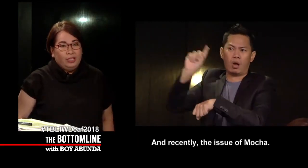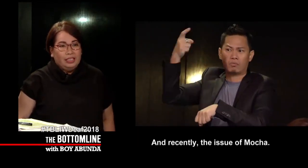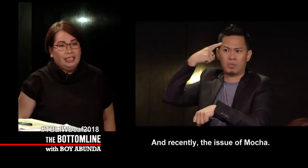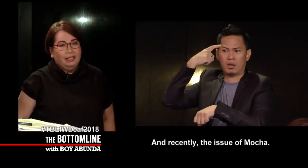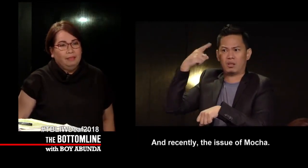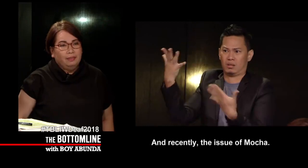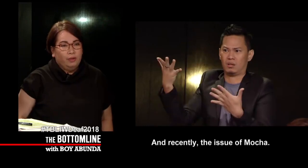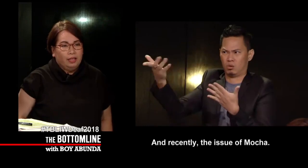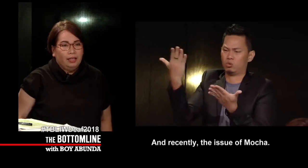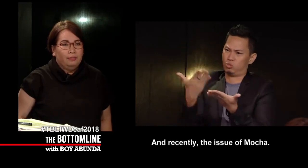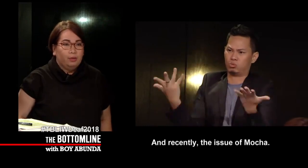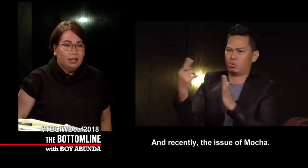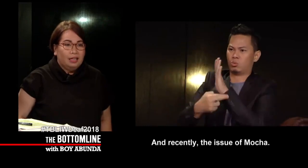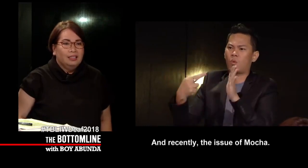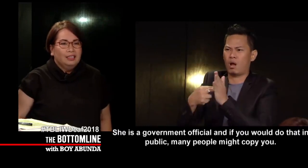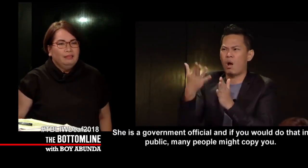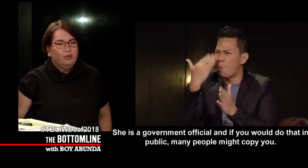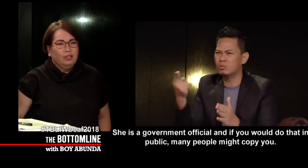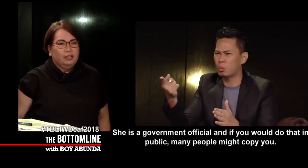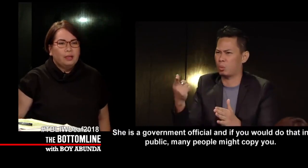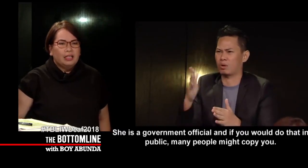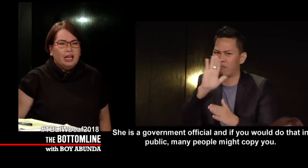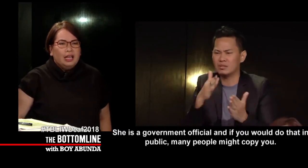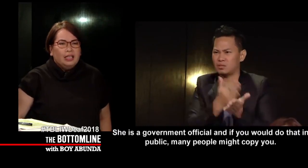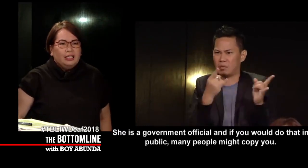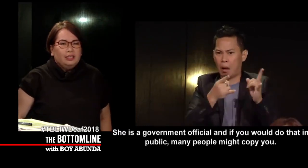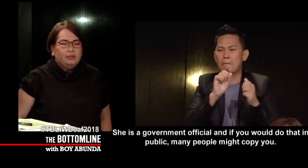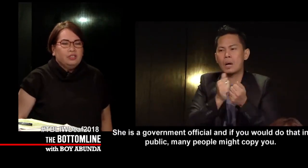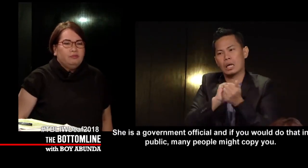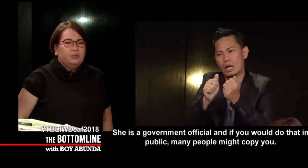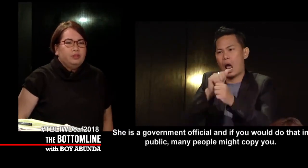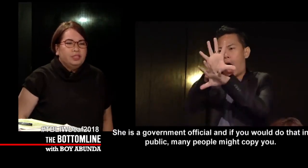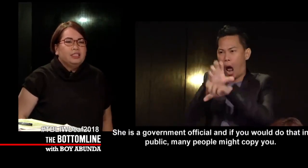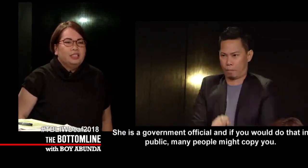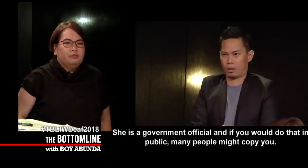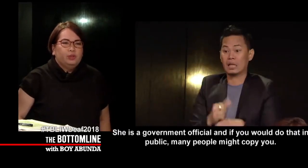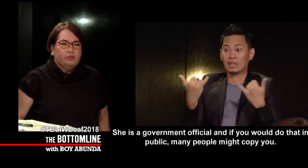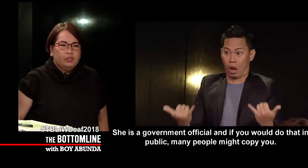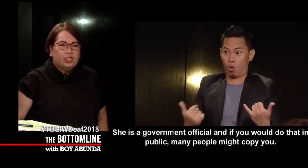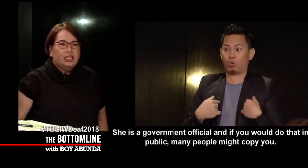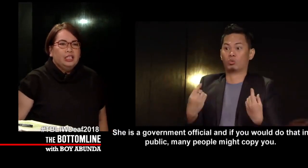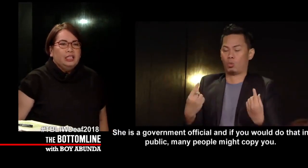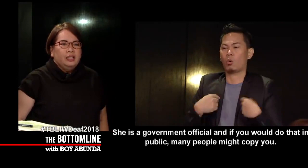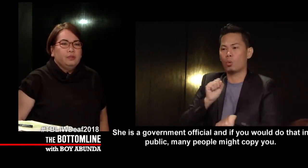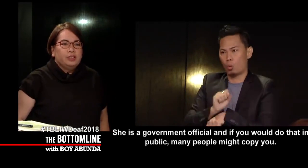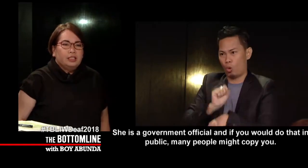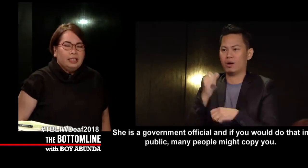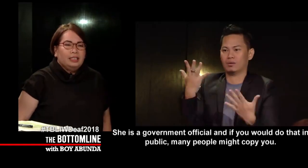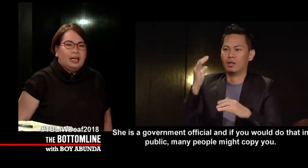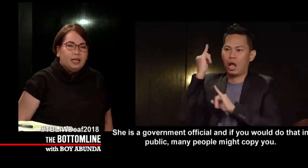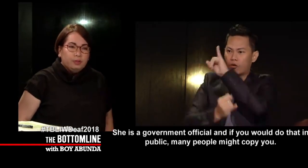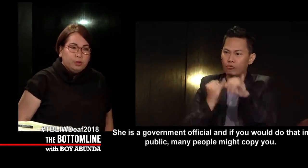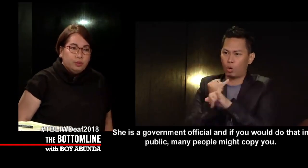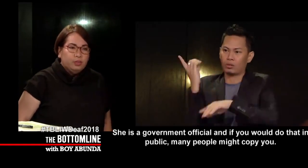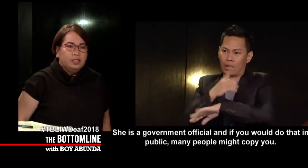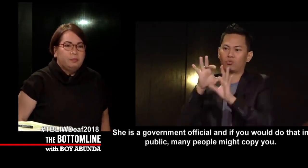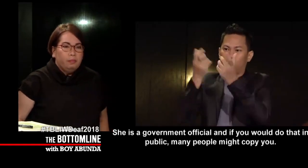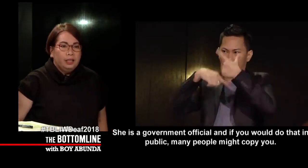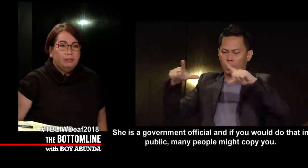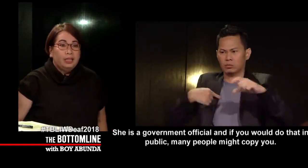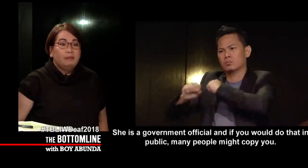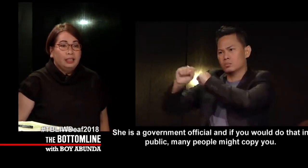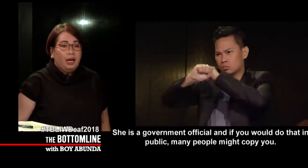po recently kay Mocha. Parang, she is a government official, tapos gagawin mo yon